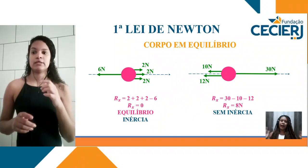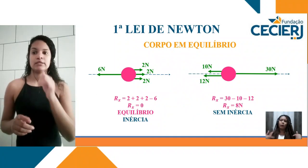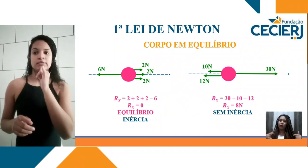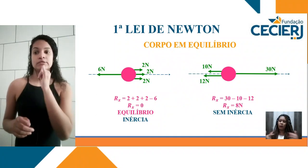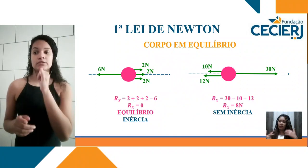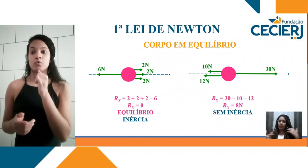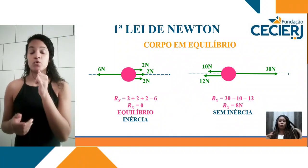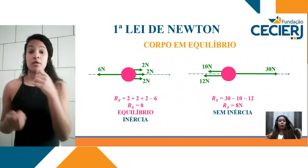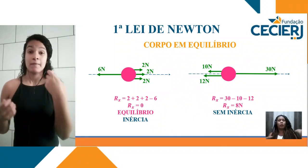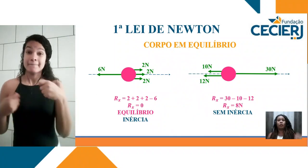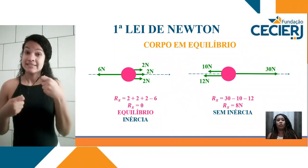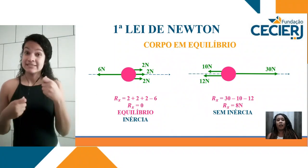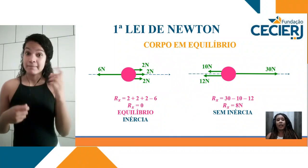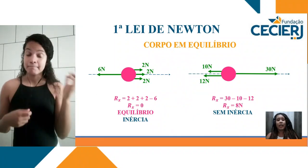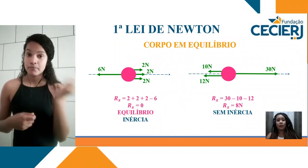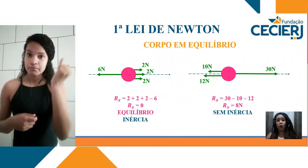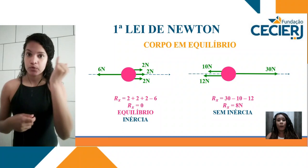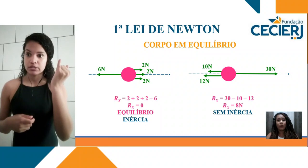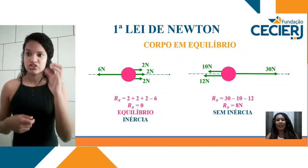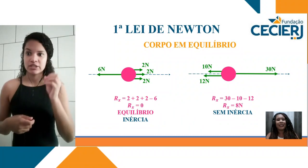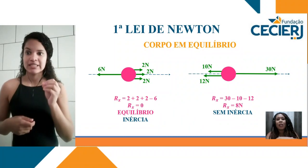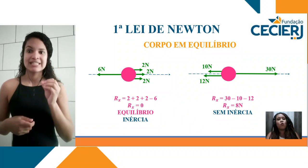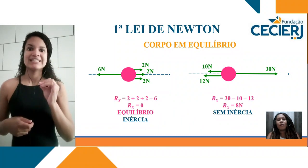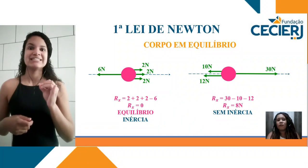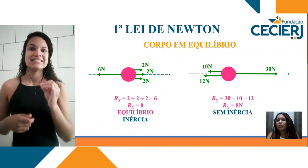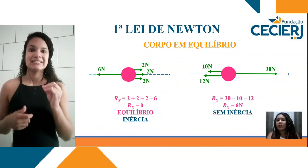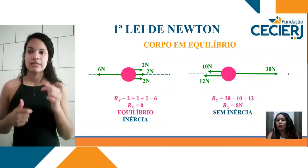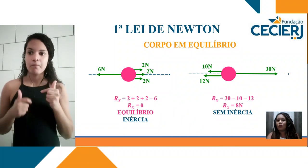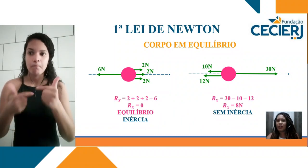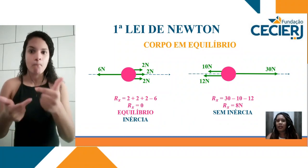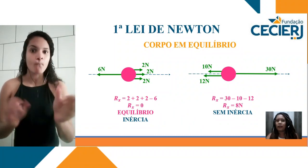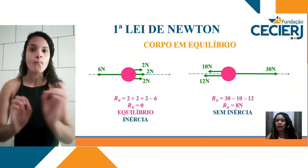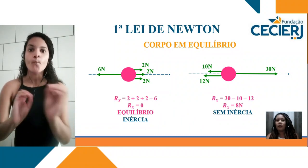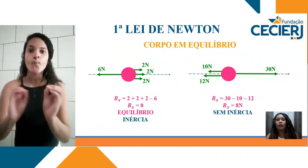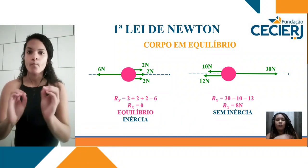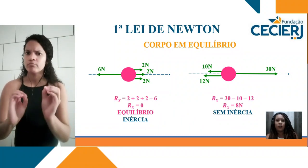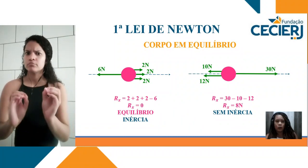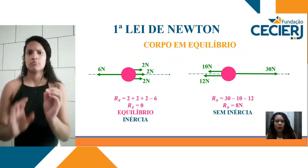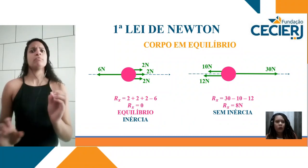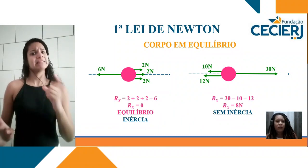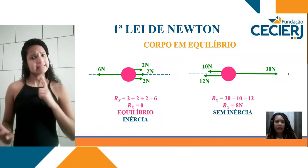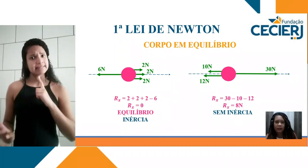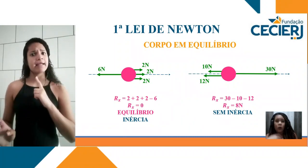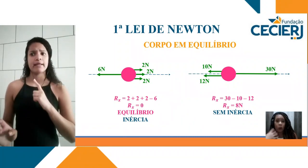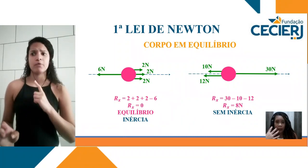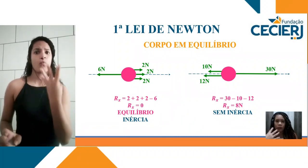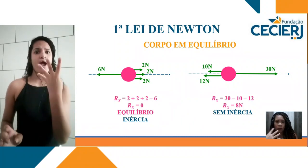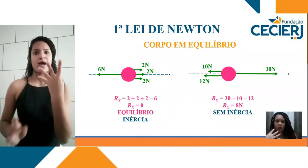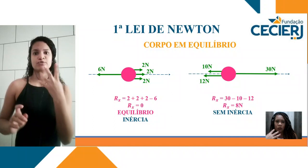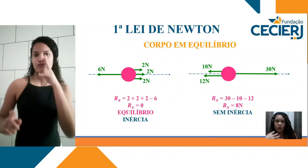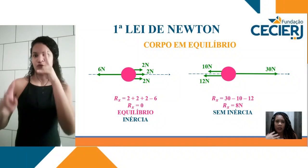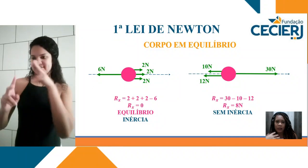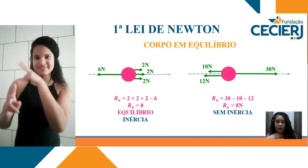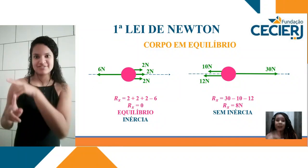aí, cabe uma observação muito importante. Esse corpo não tem nenhuma força agindo sobre ele? Não, muito pelo contrário, ele tem 4